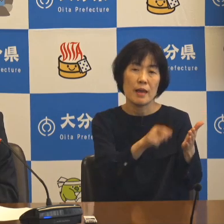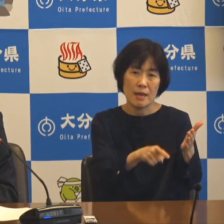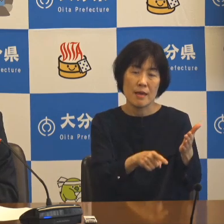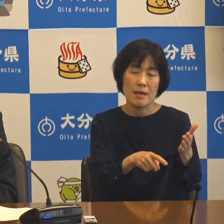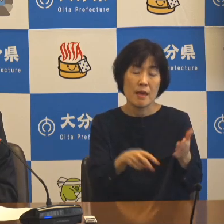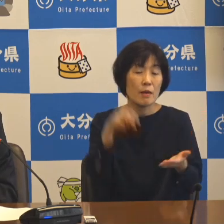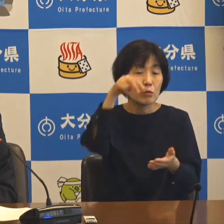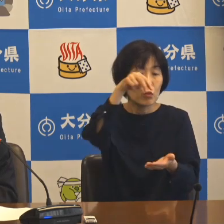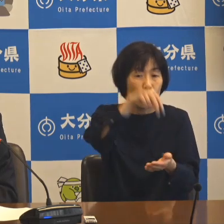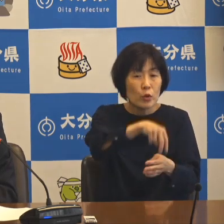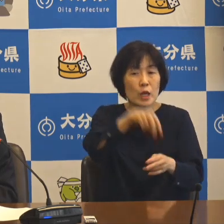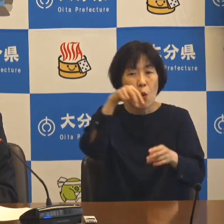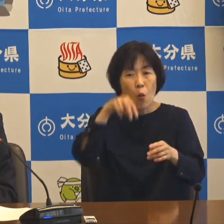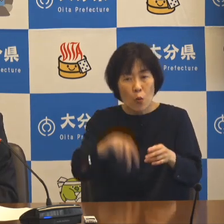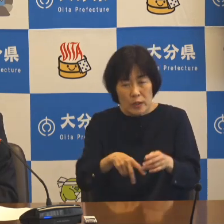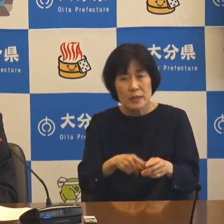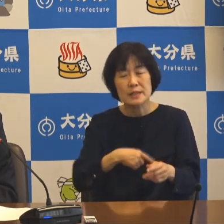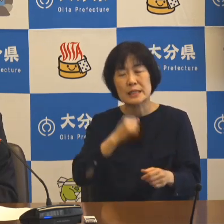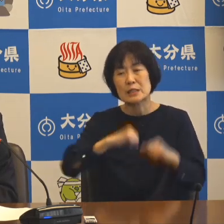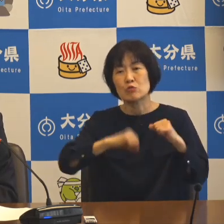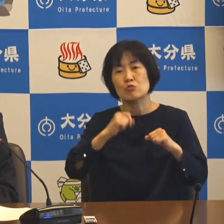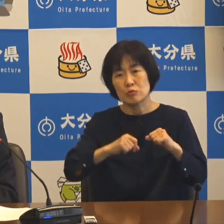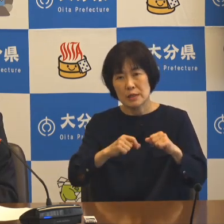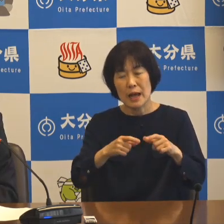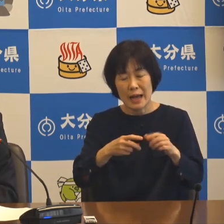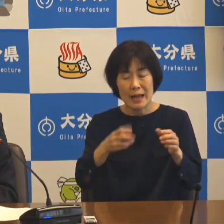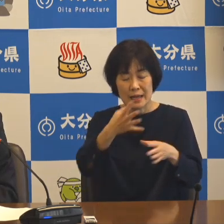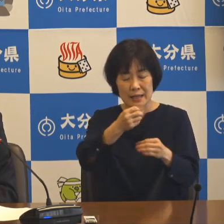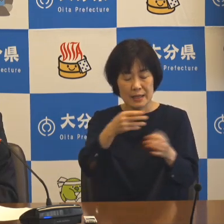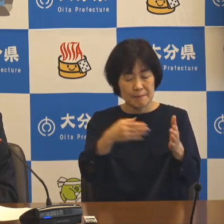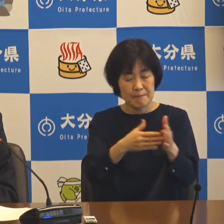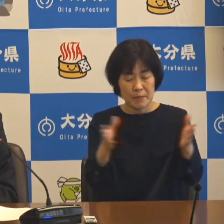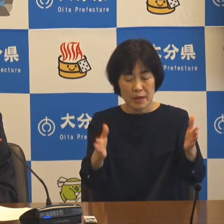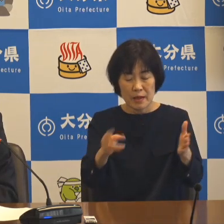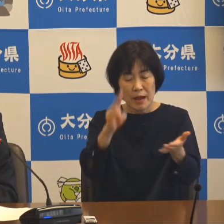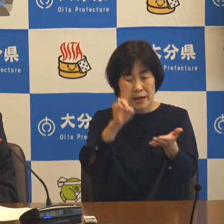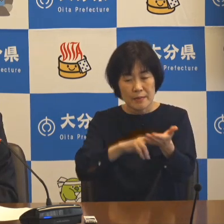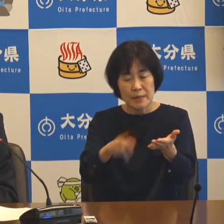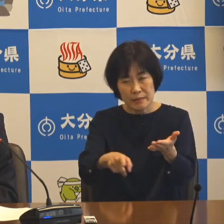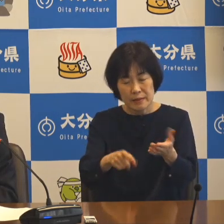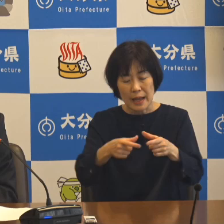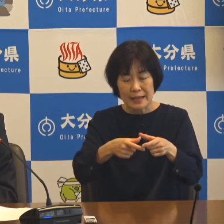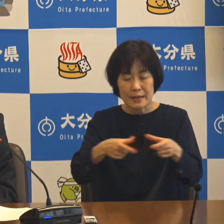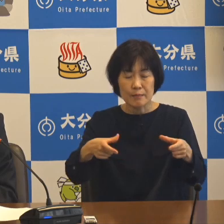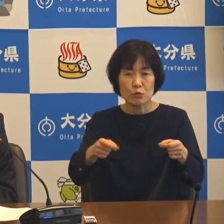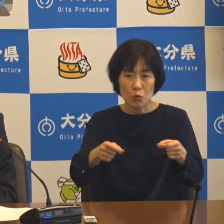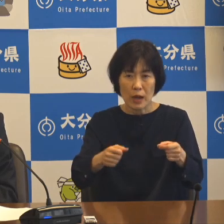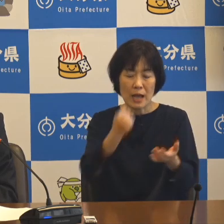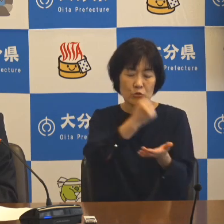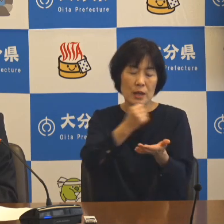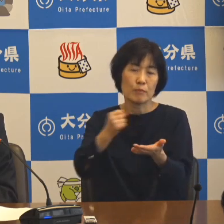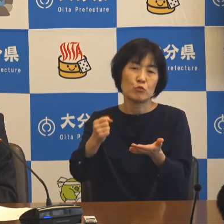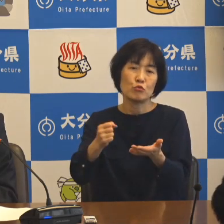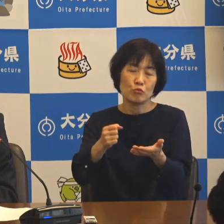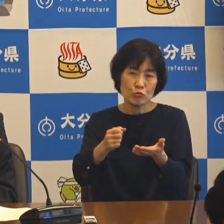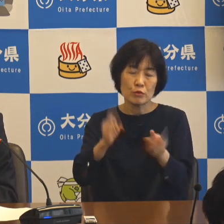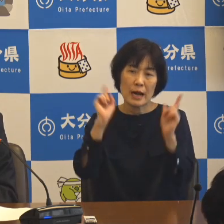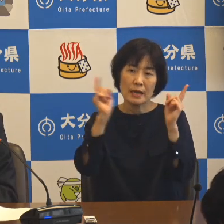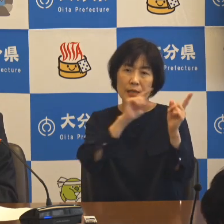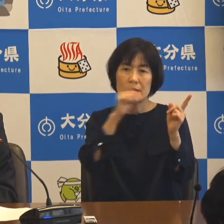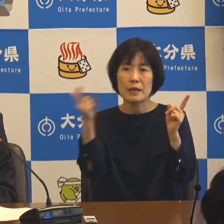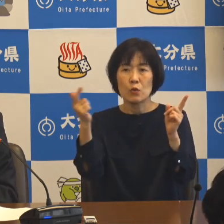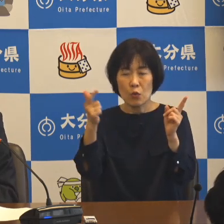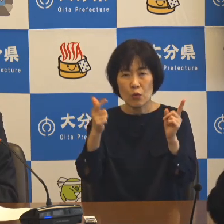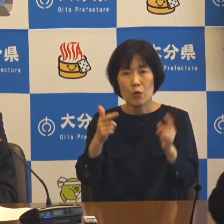り自由な期間限定切符でありますとか、スタンプラリーということで、JR のですね、九州のご協